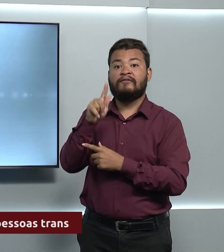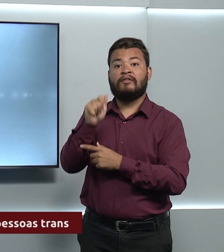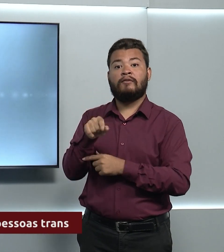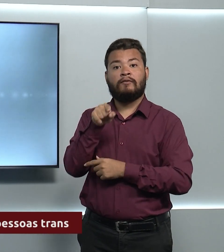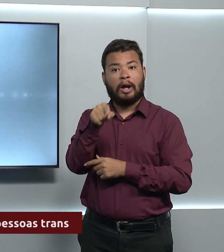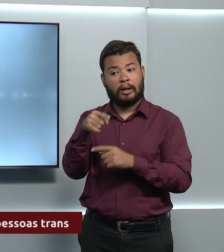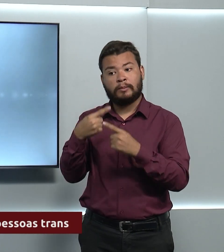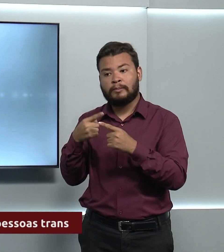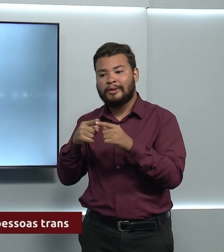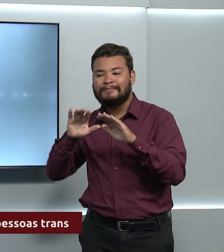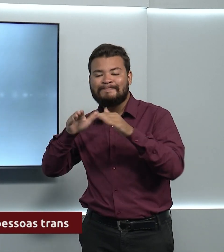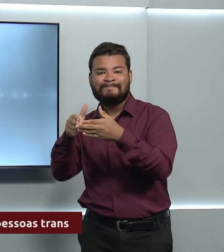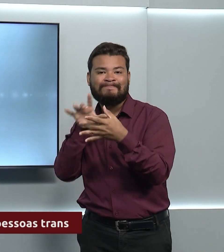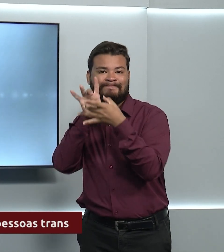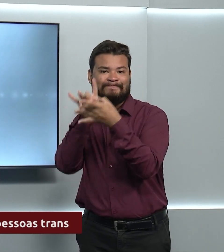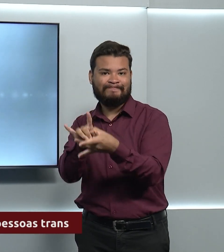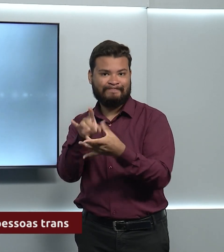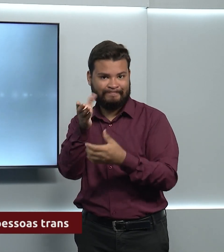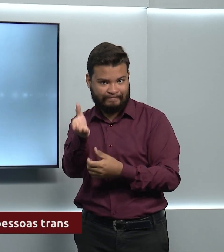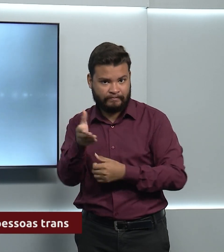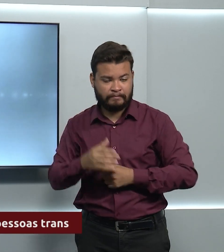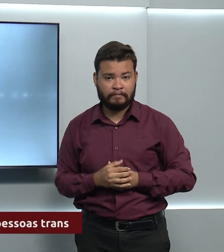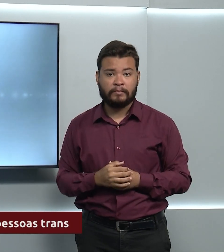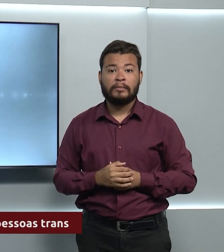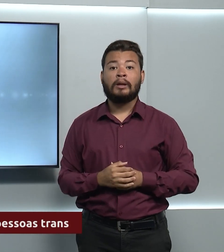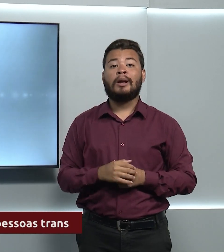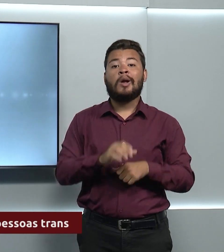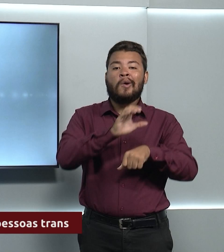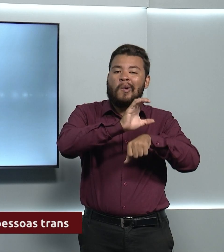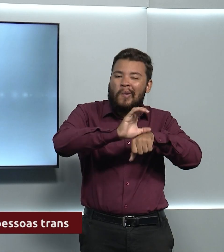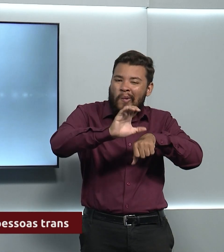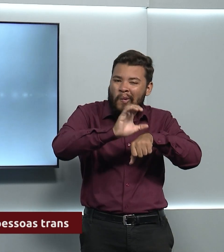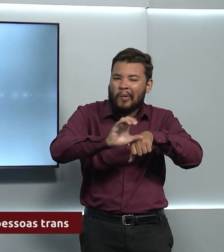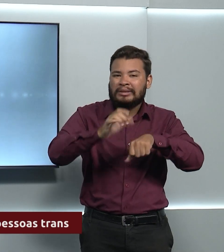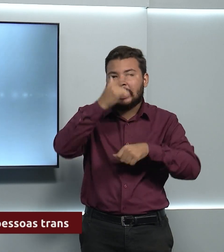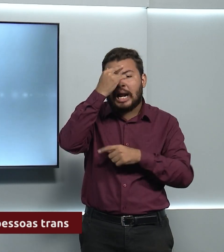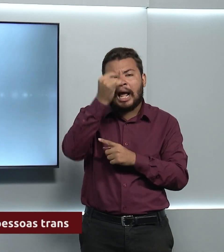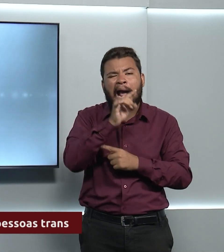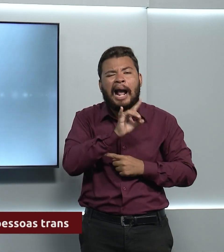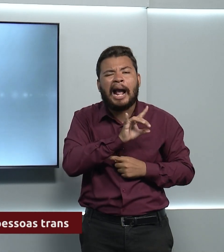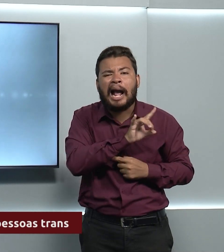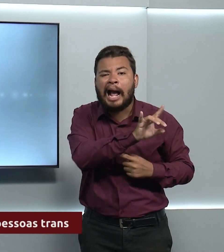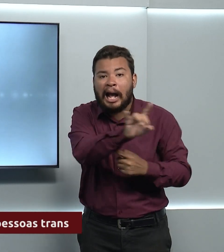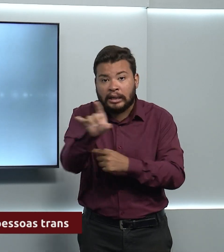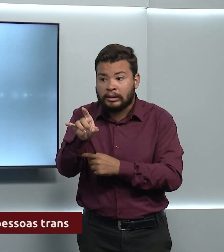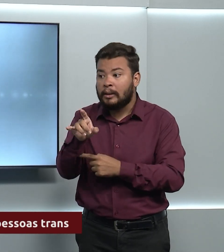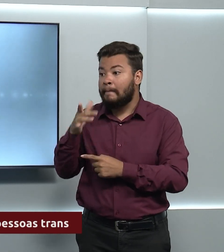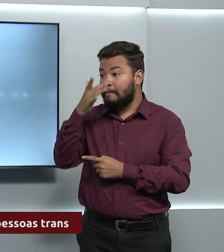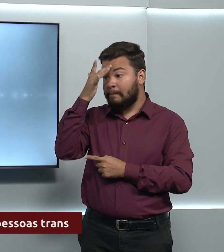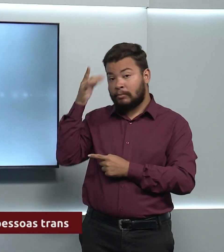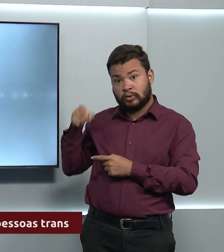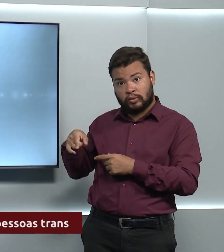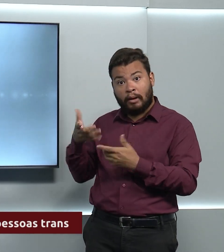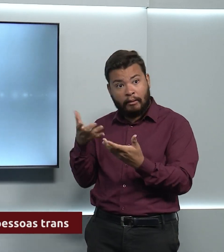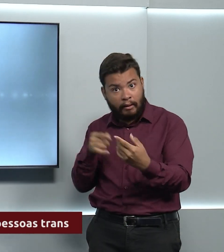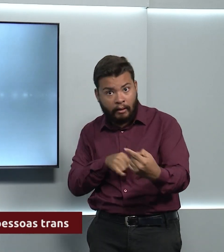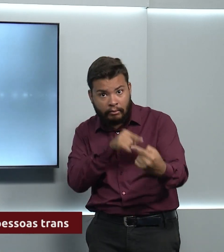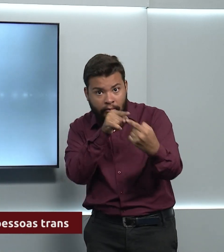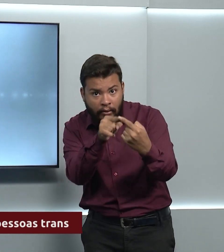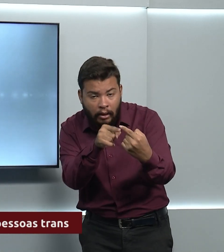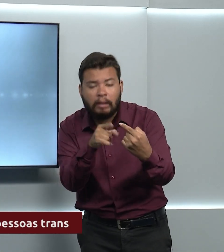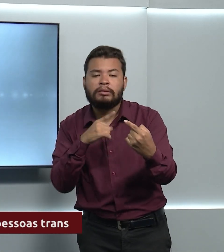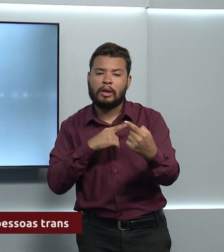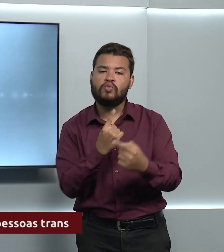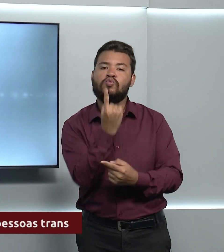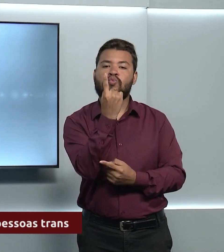está reservada, ou seja, em cada curso de graduação, onde houver demanda, uma vaga